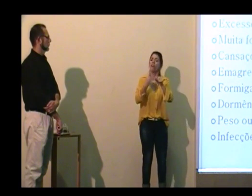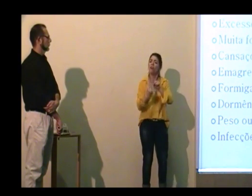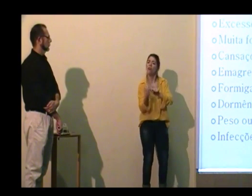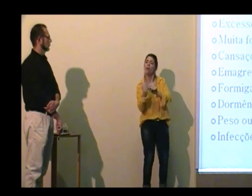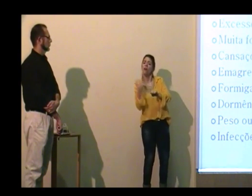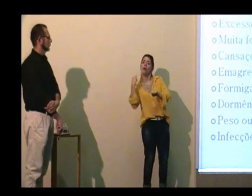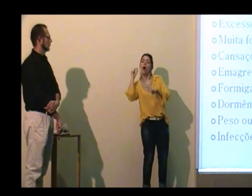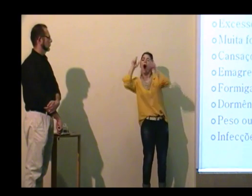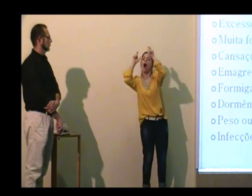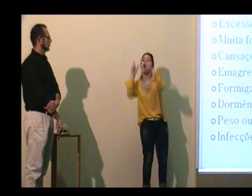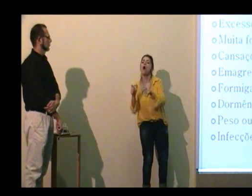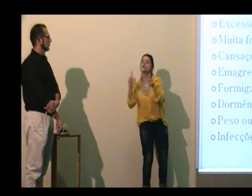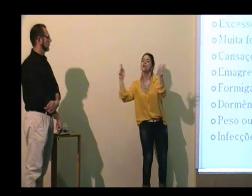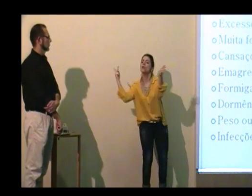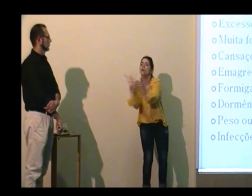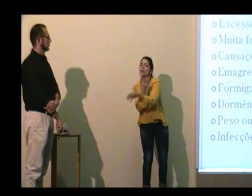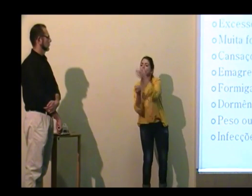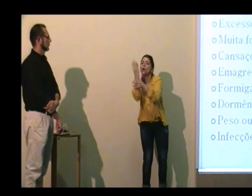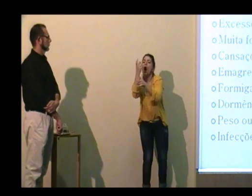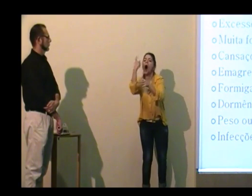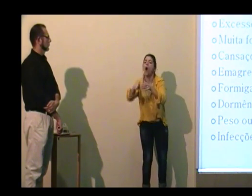problema, né?